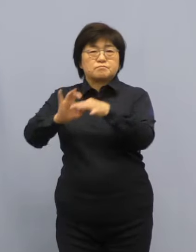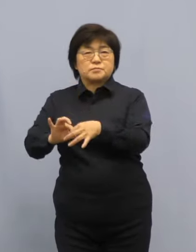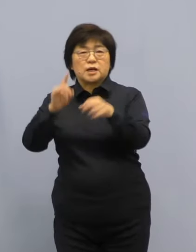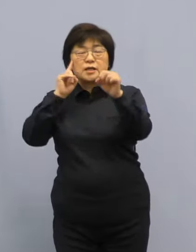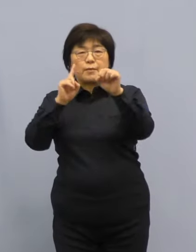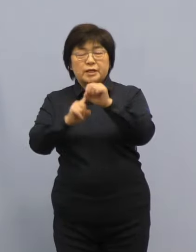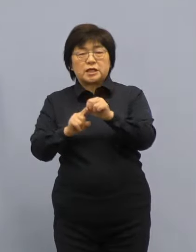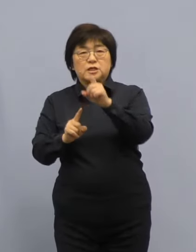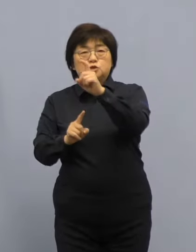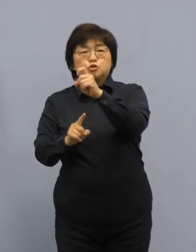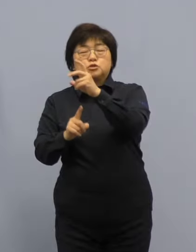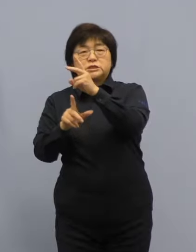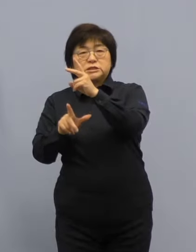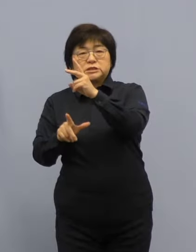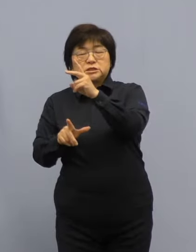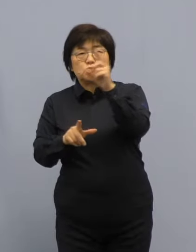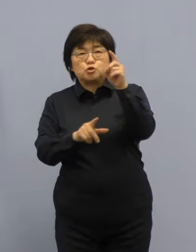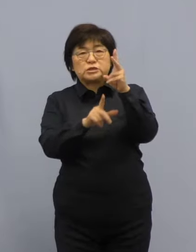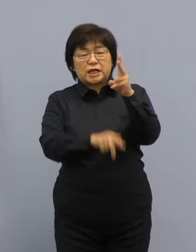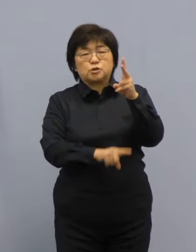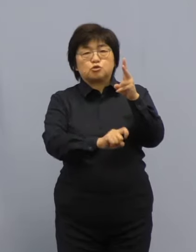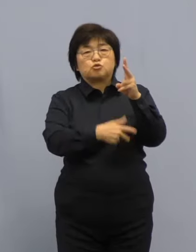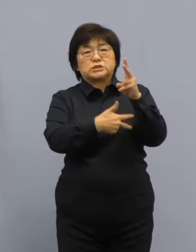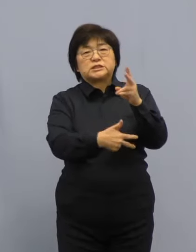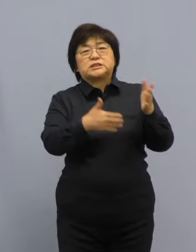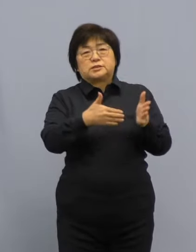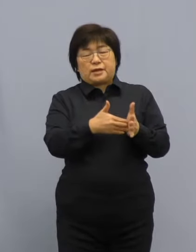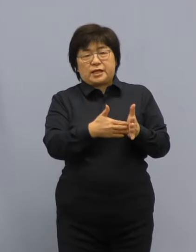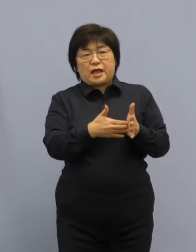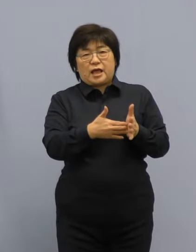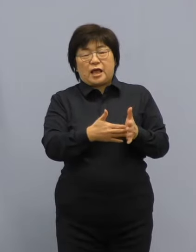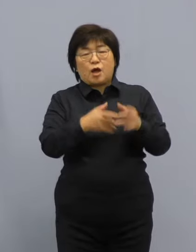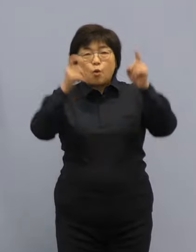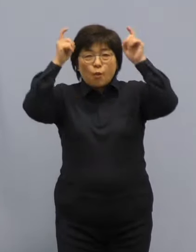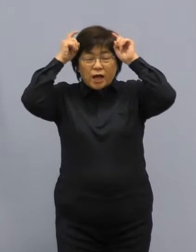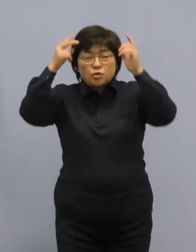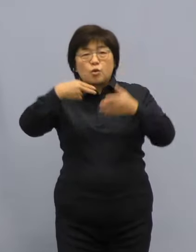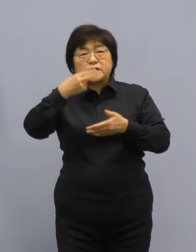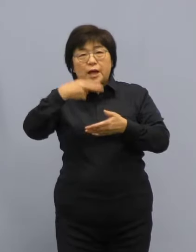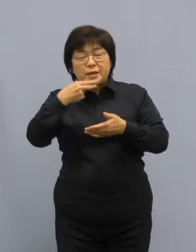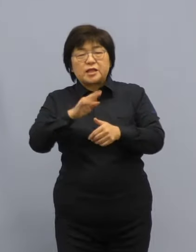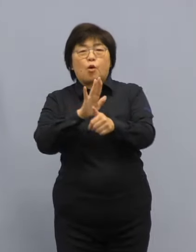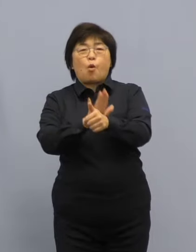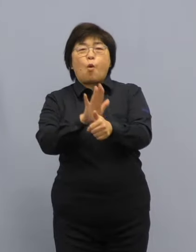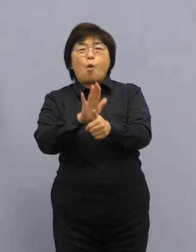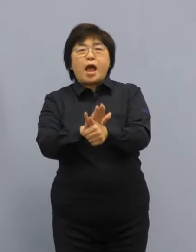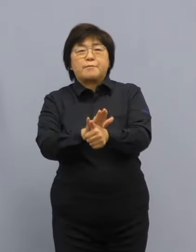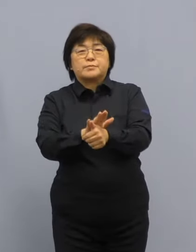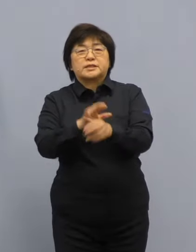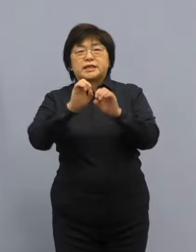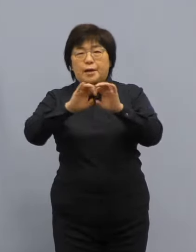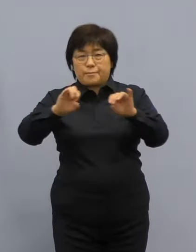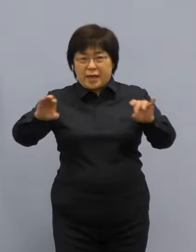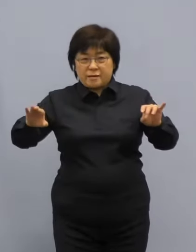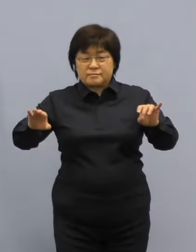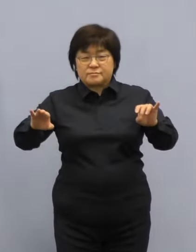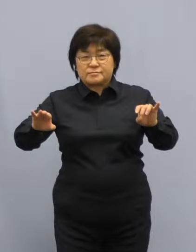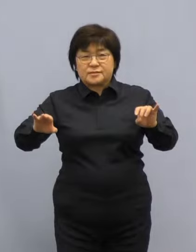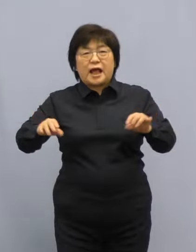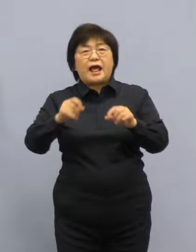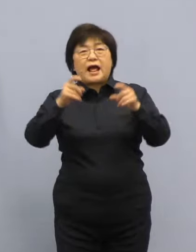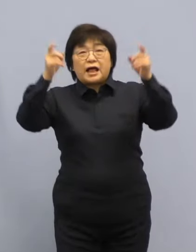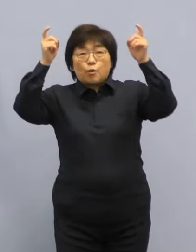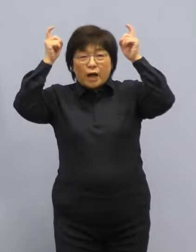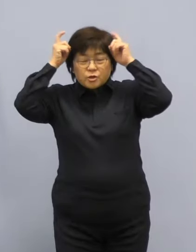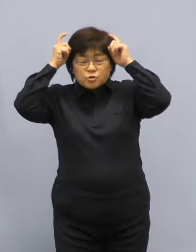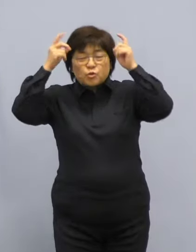11月1日から12月17日まで長崎和牛を食べて応援キャンペーン、長崎和牛を食べて応援キャンペーン